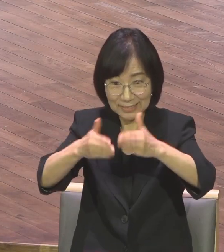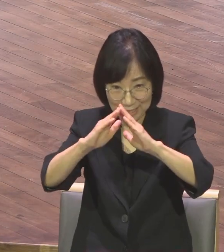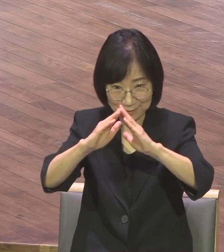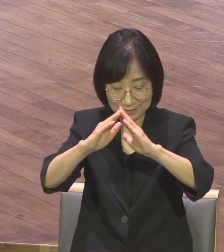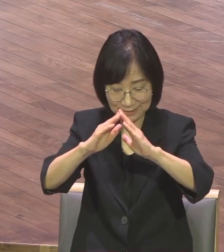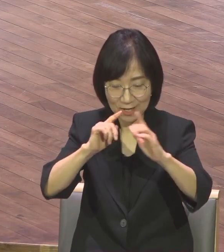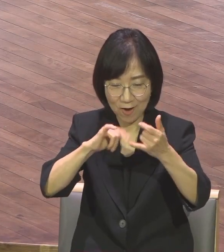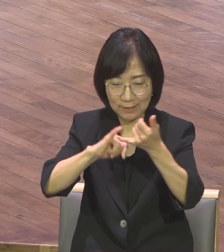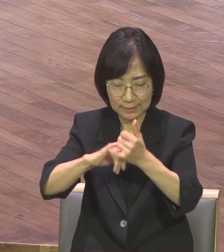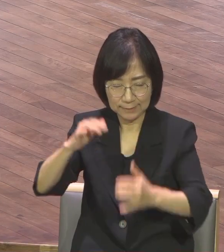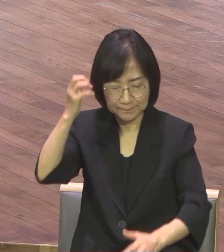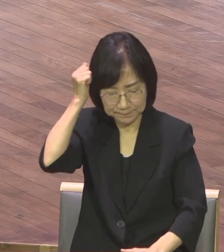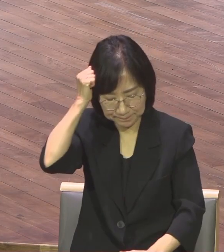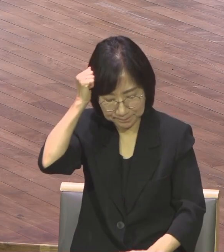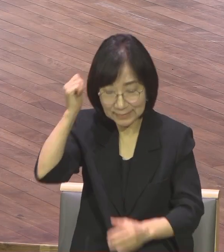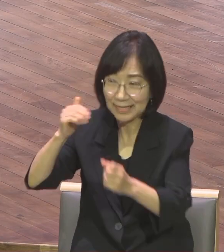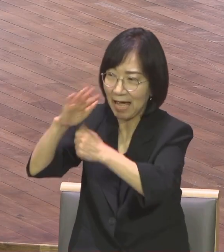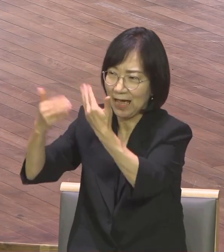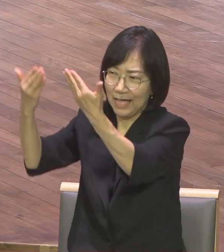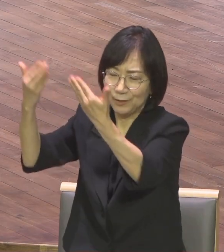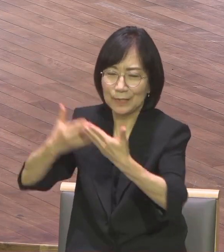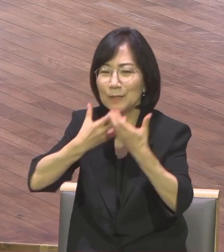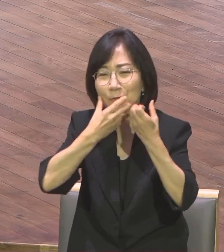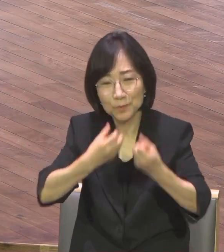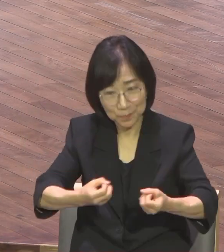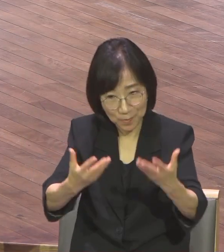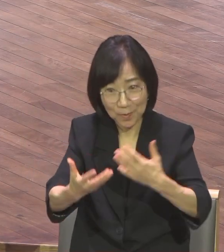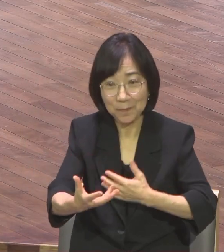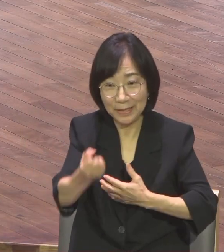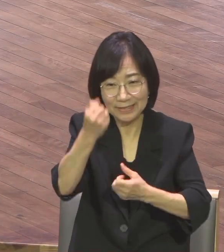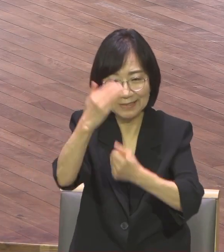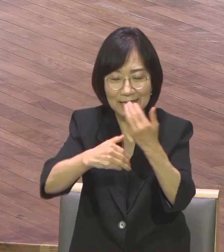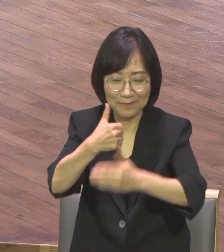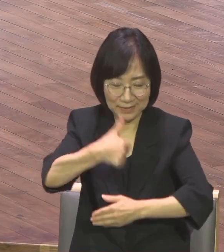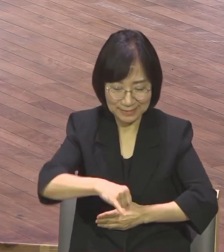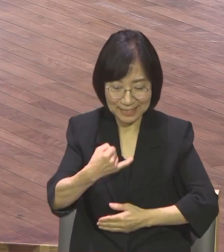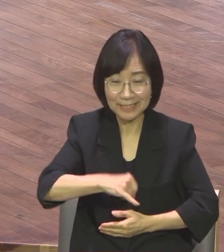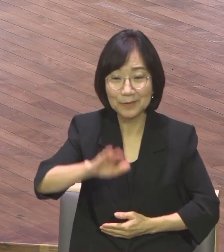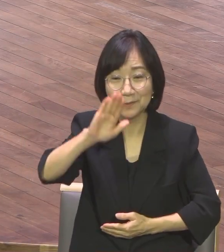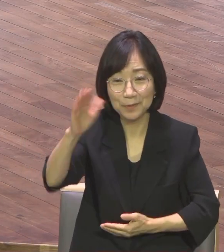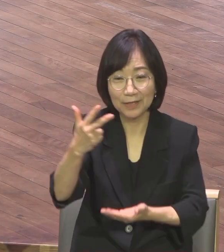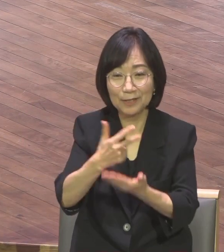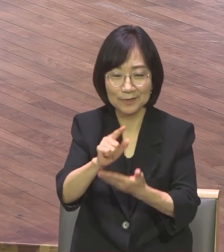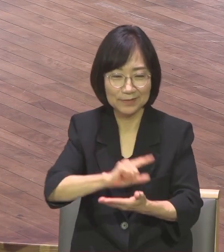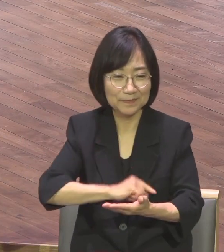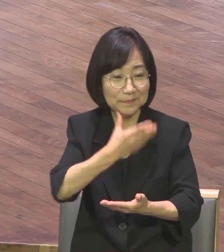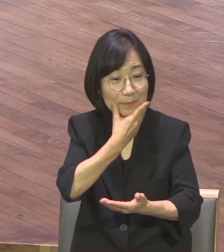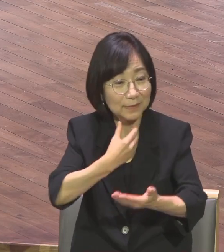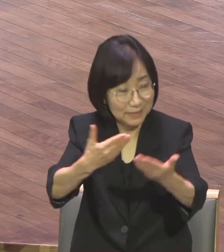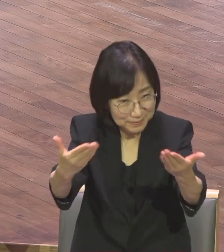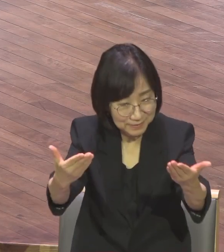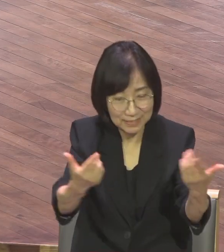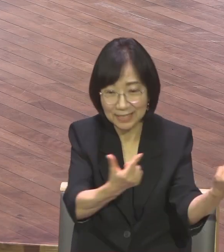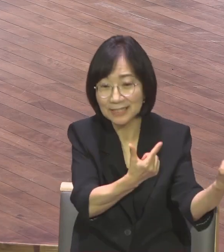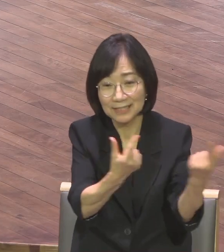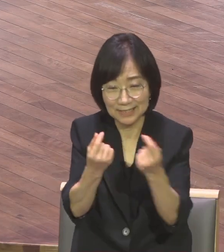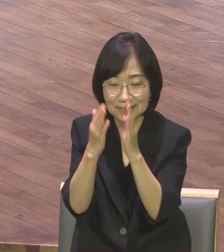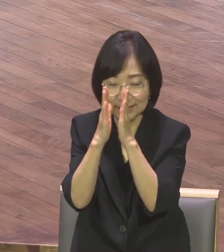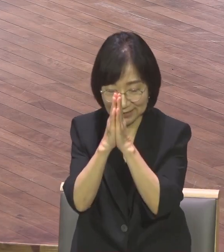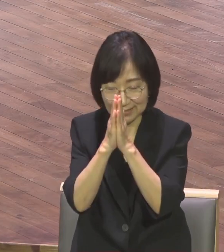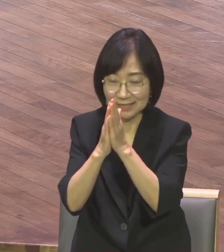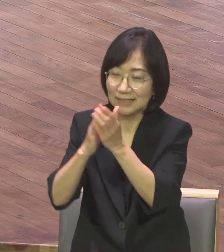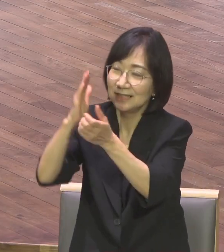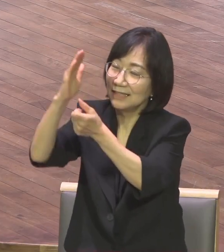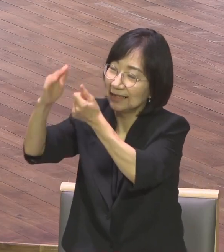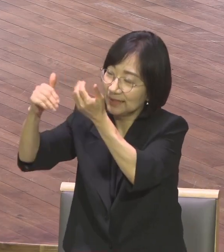보장된 축복을 받아 누리는 하나님의 사람들 다 되시기를 주님으로 축복합니다. 기도합시다. 아버지